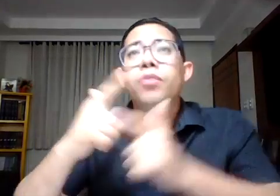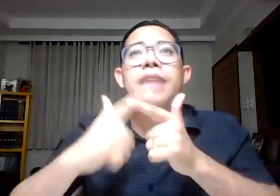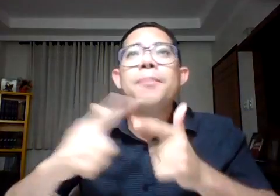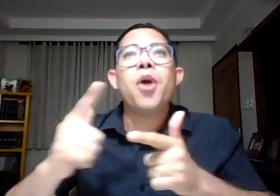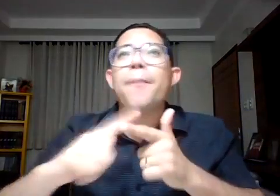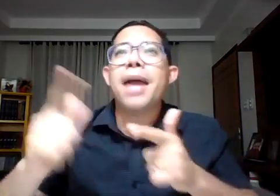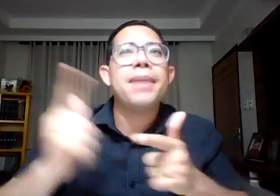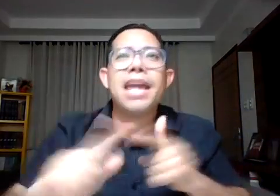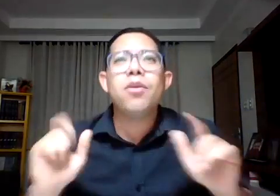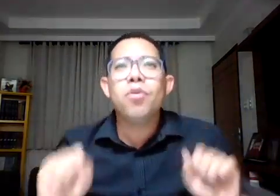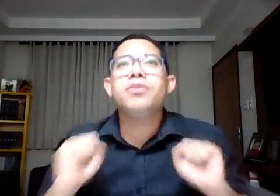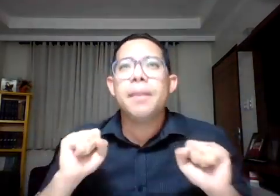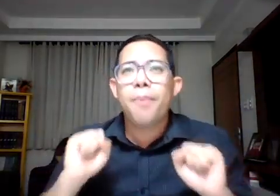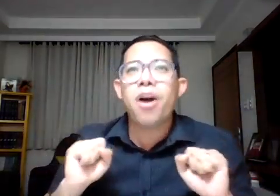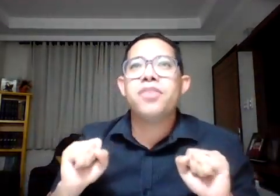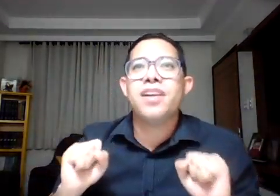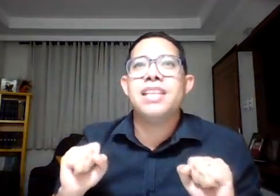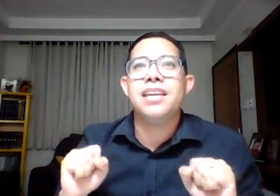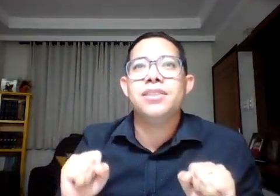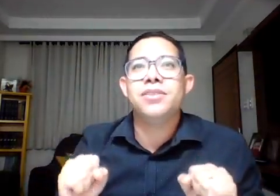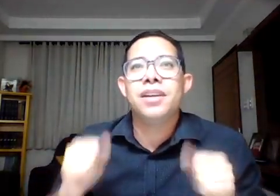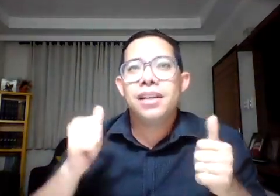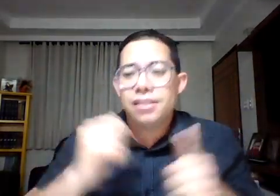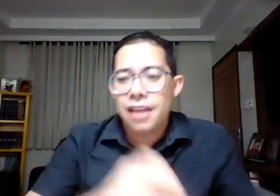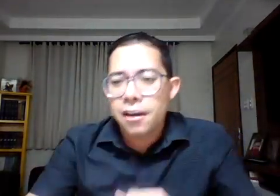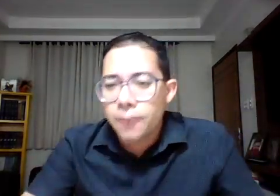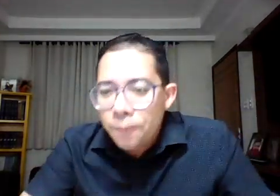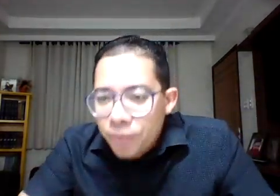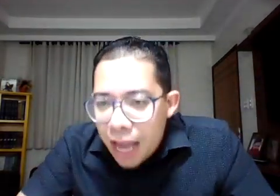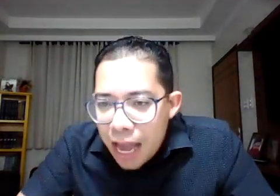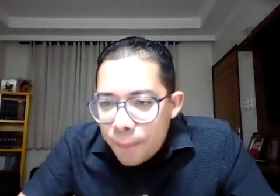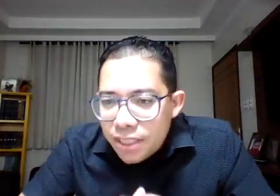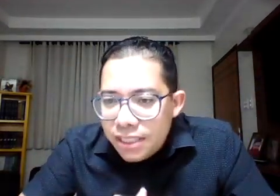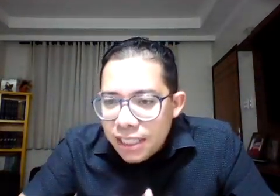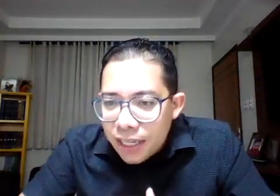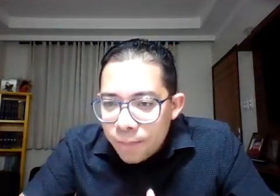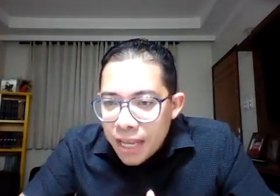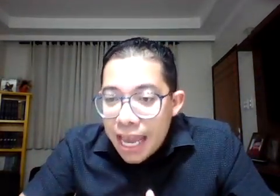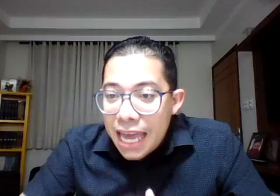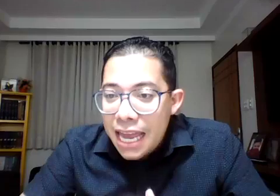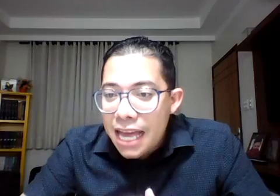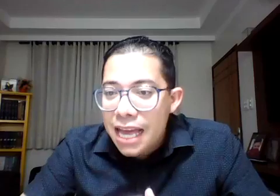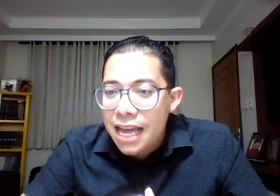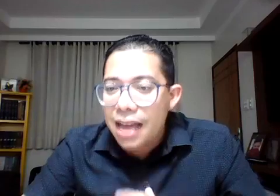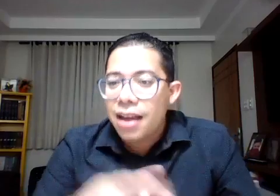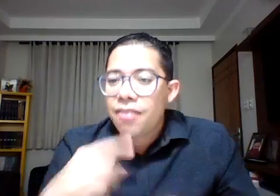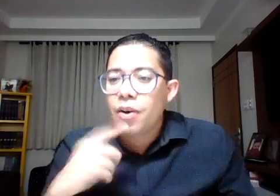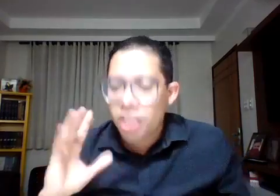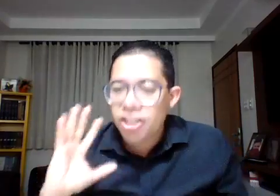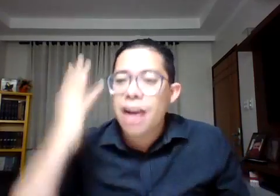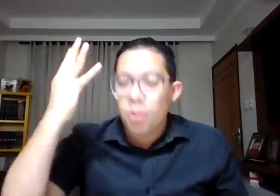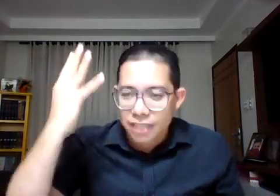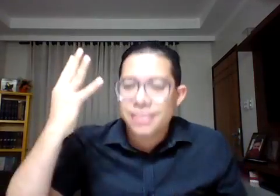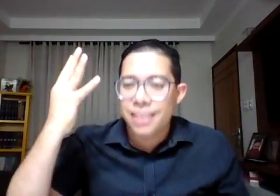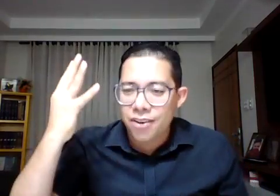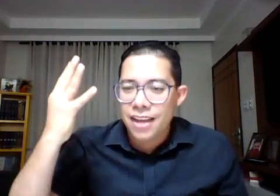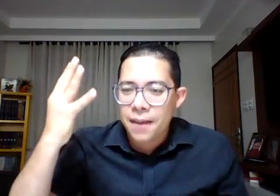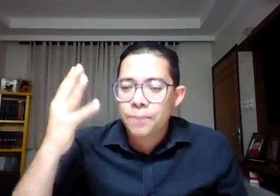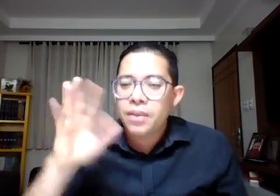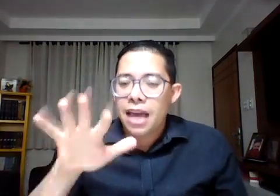tem problema nenhum, você pode fazer isso, certo? A Priscila, ela falou que já aconteceu, né? Ela